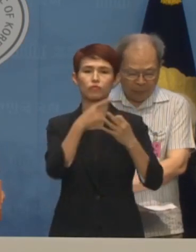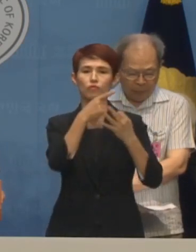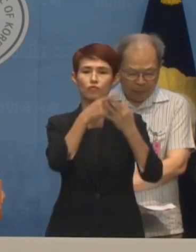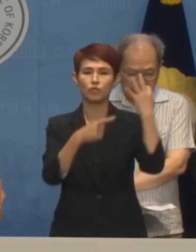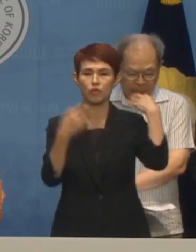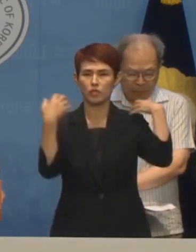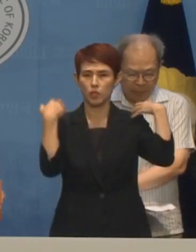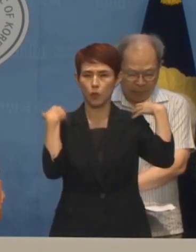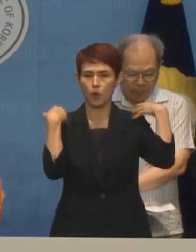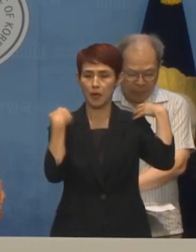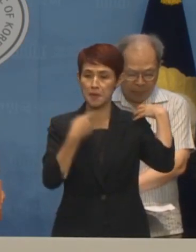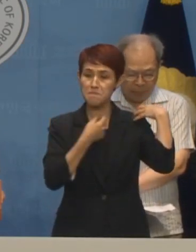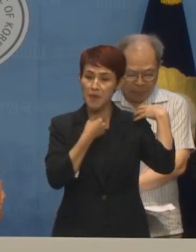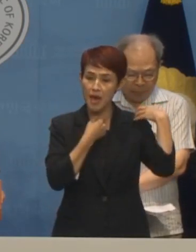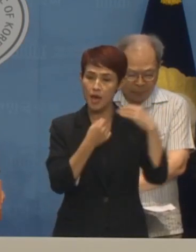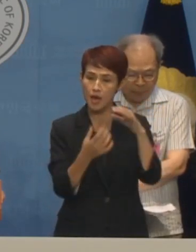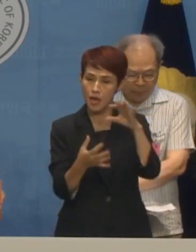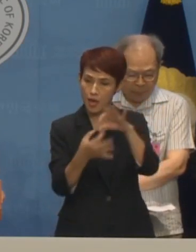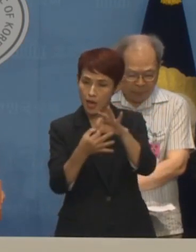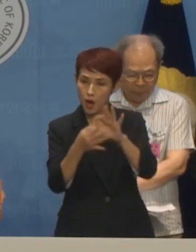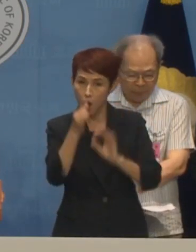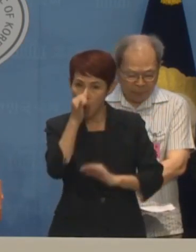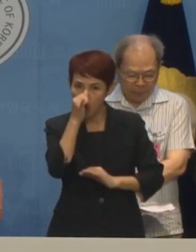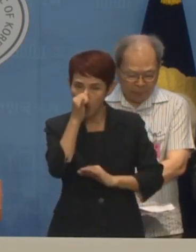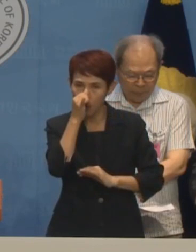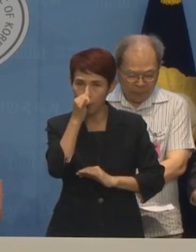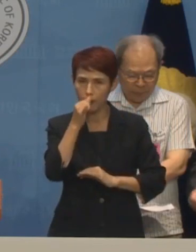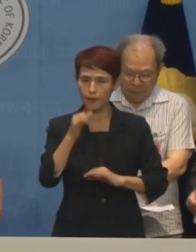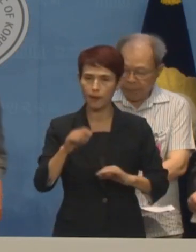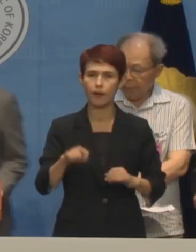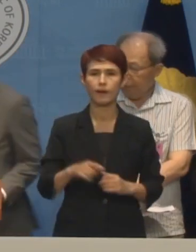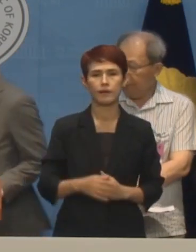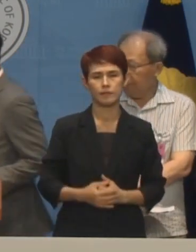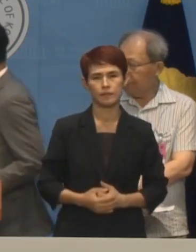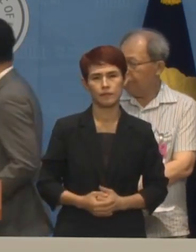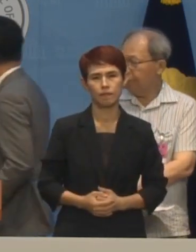정권의 입맛대로 구성하는 것은 일도 아니었을 것이다.